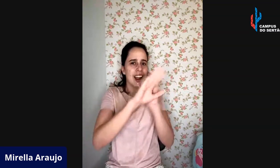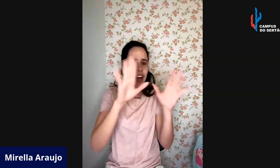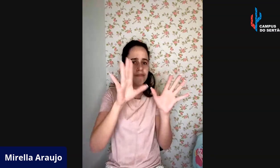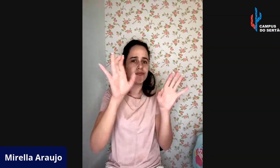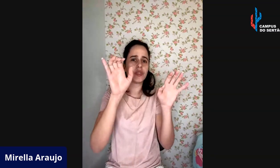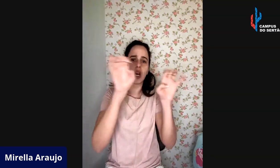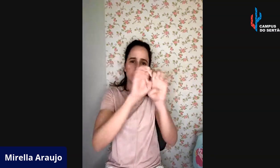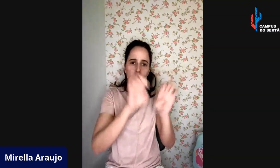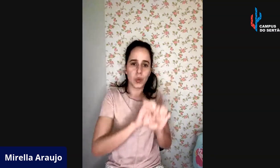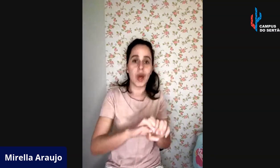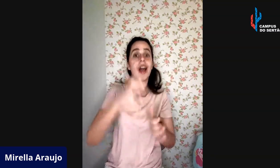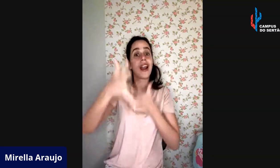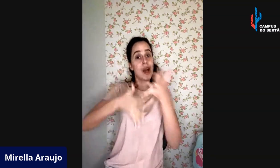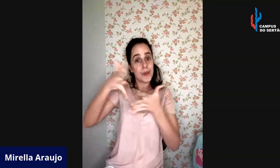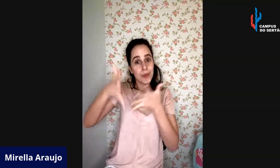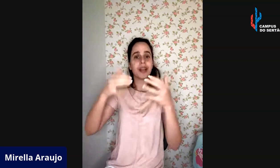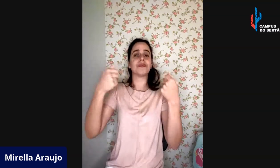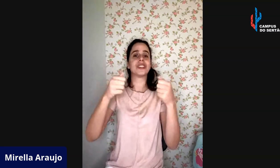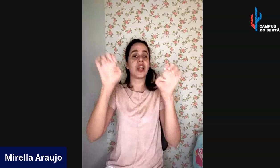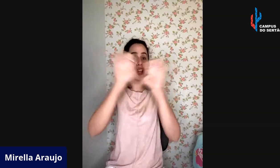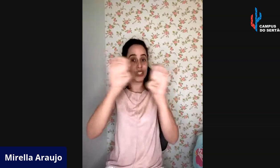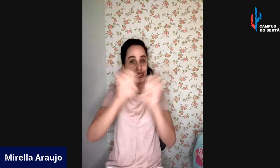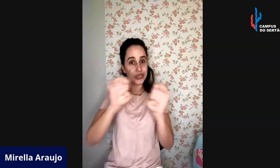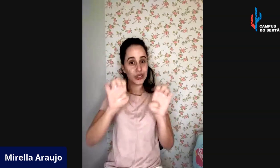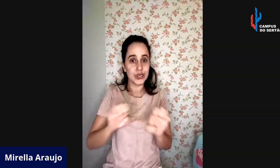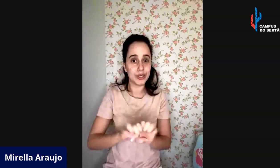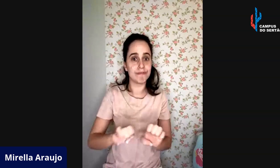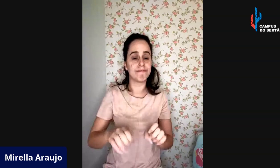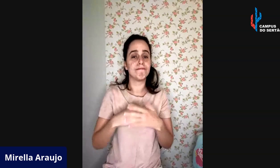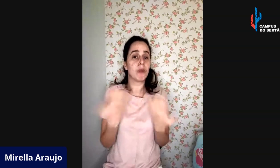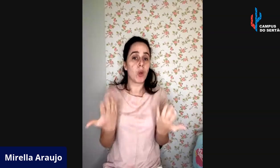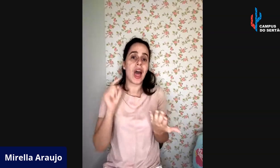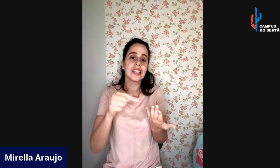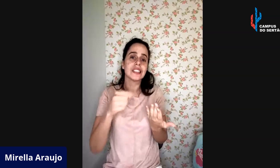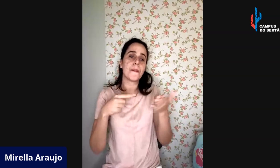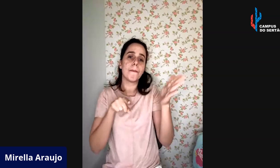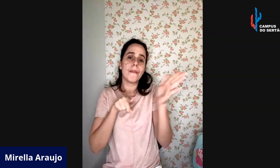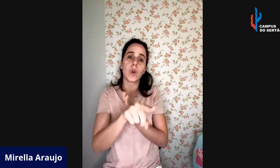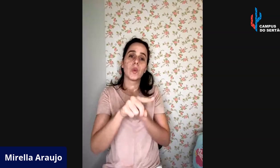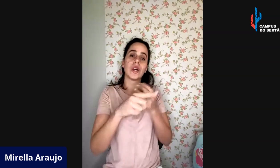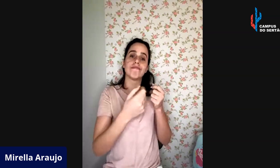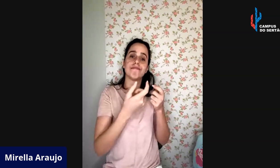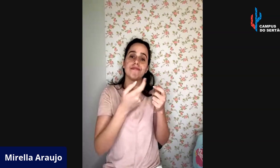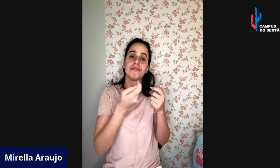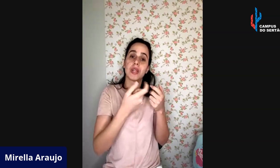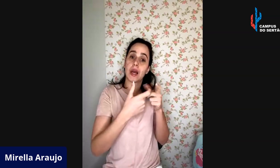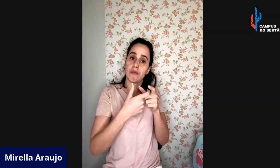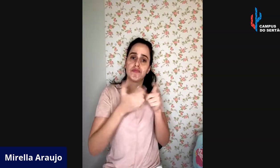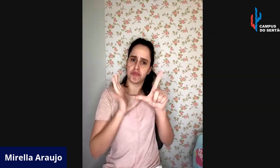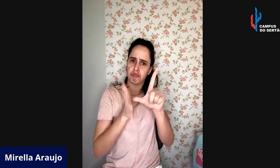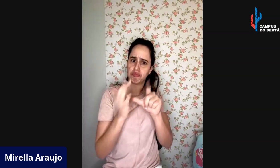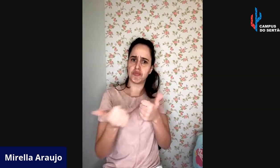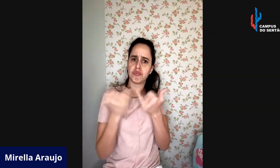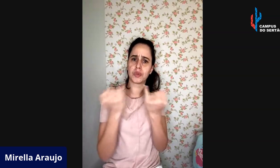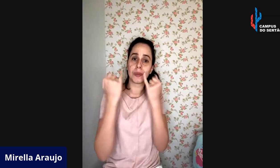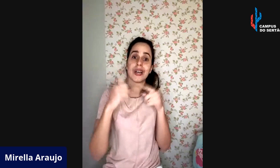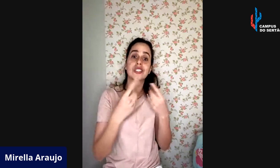a língua portuguesa das escolas regulares. Então, esses professores, eles estão formados em